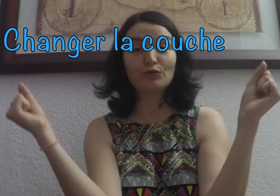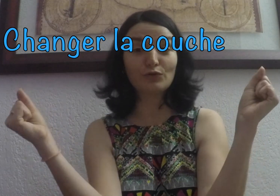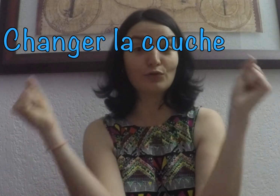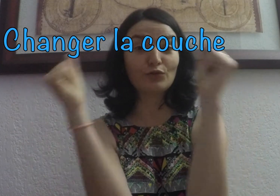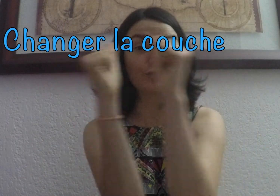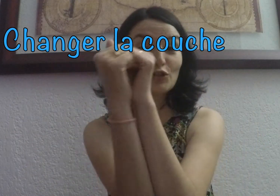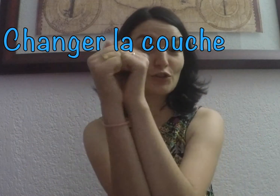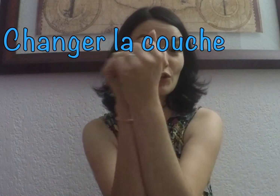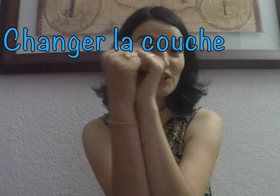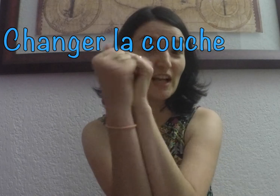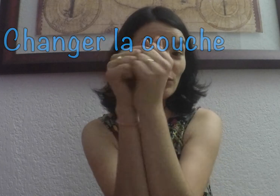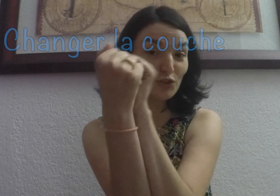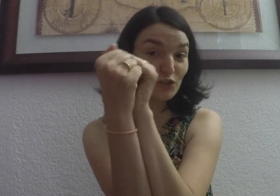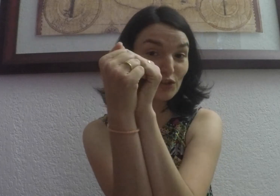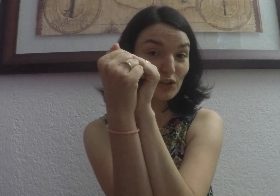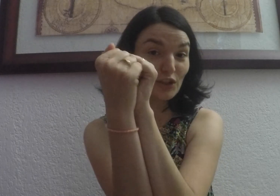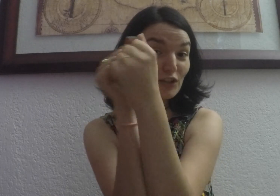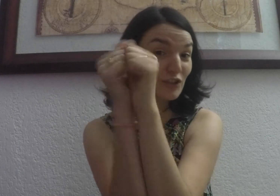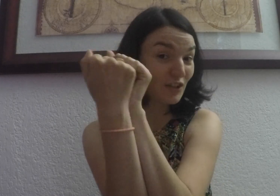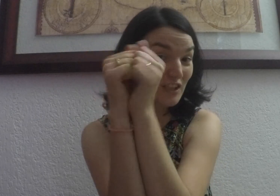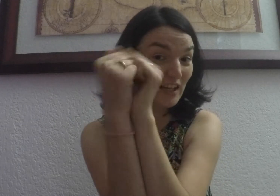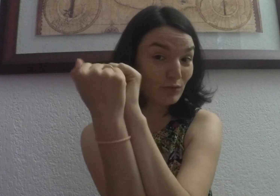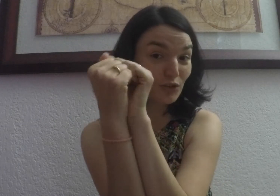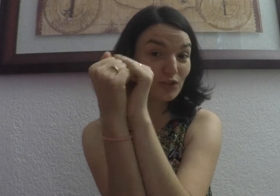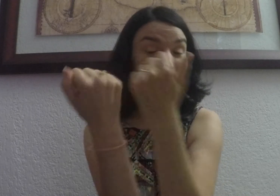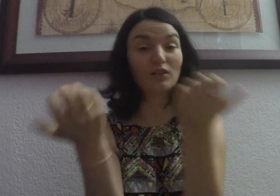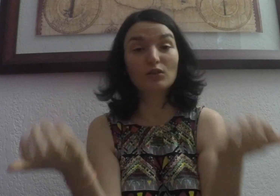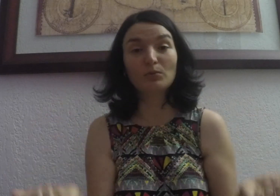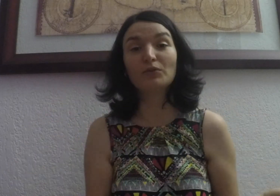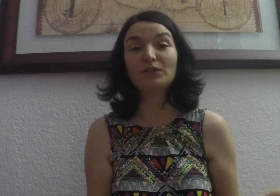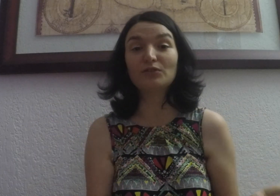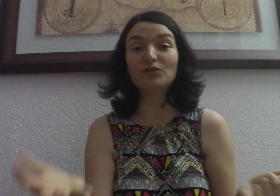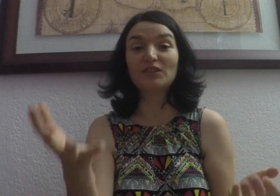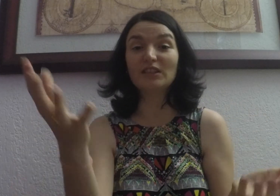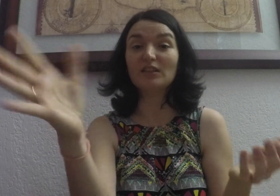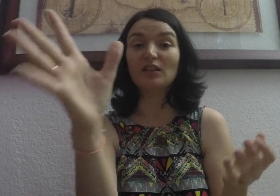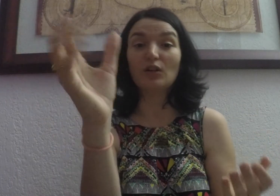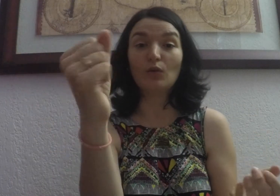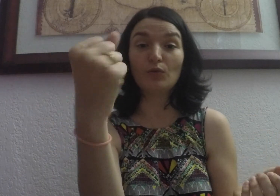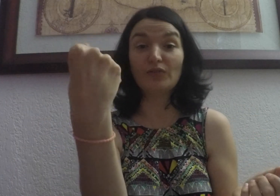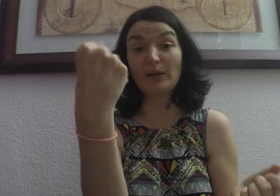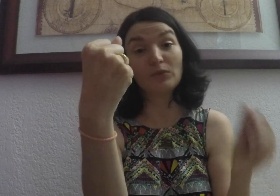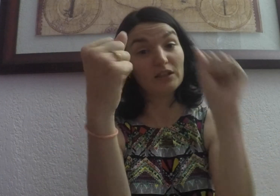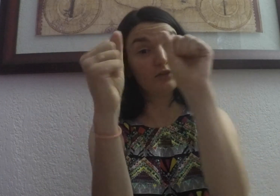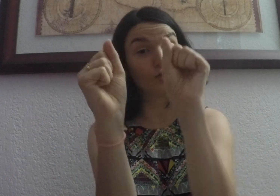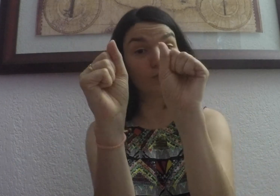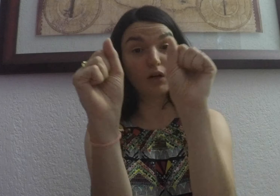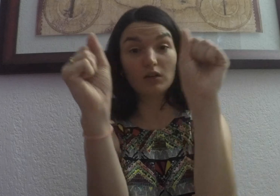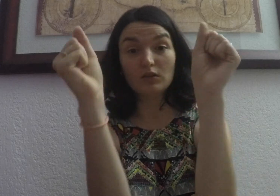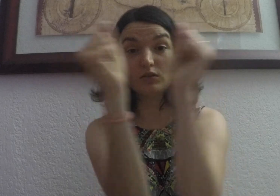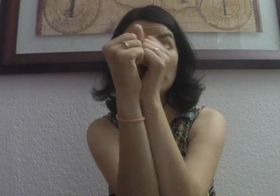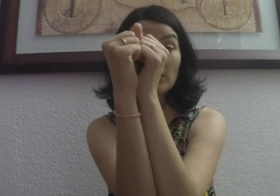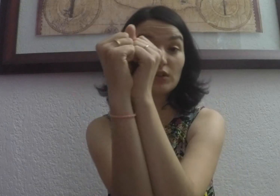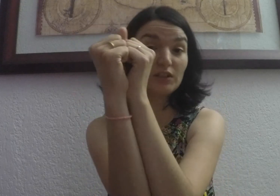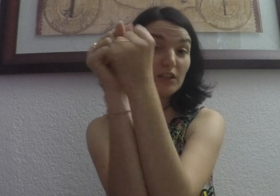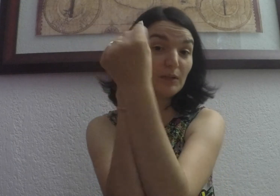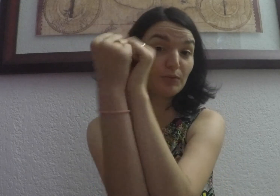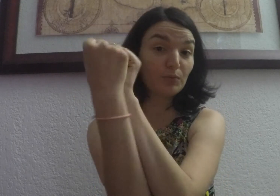veux changer la couche? Changer la couche. Comment on fait ce signe? On ferme les 2 points, on les relie et puis on